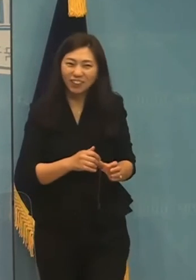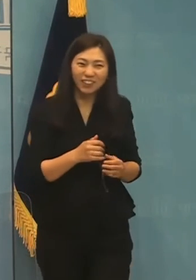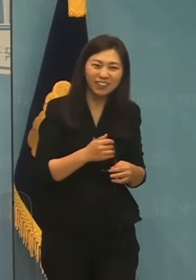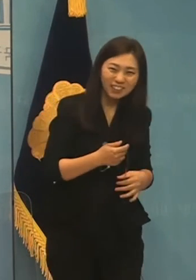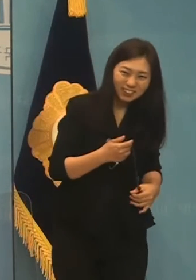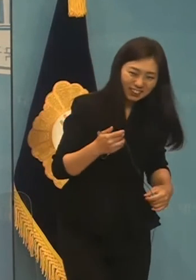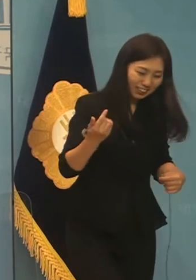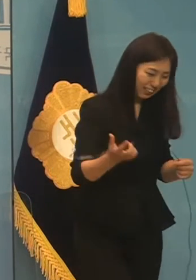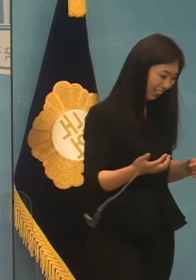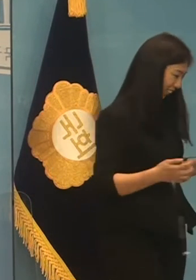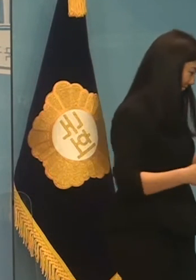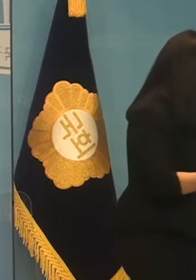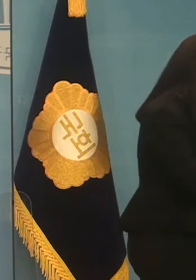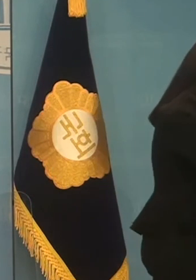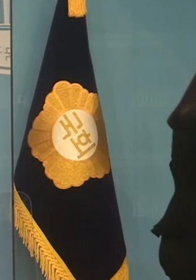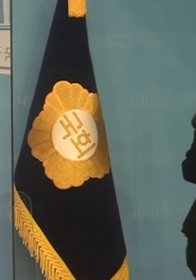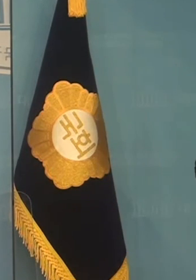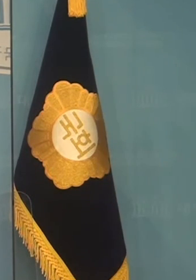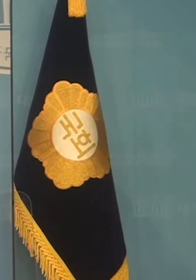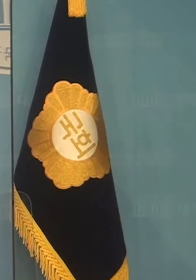음 으